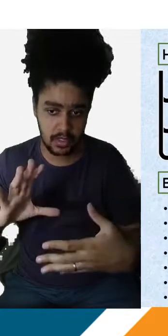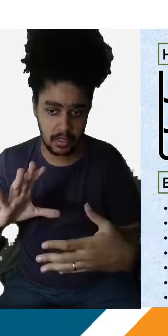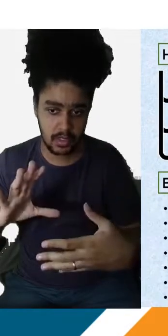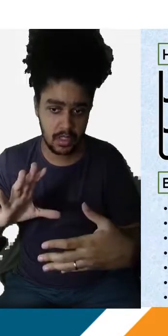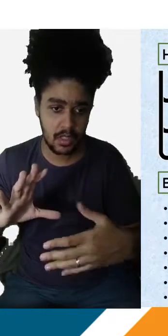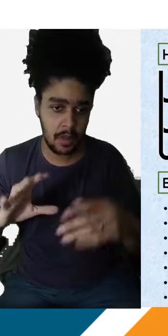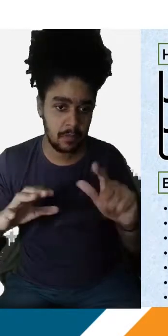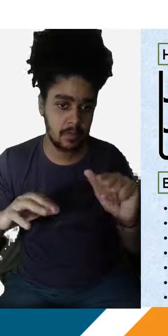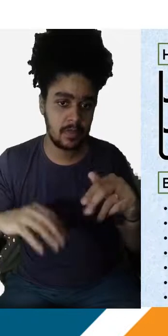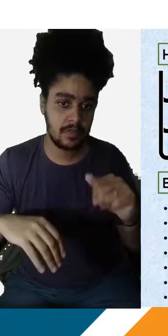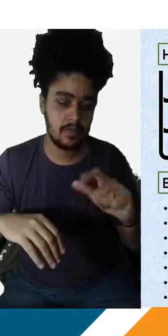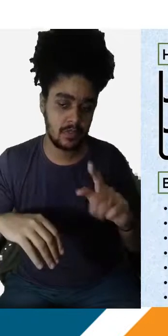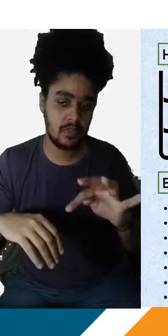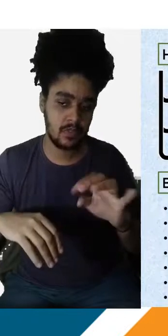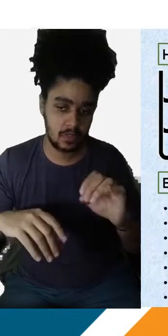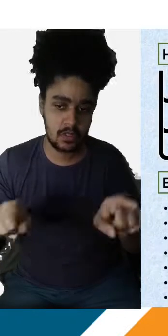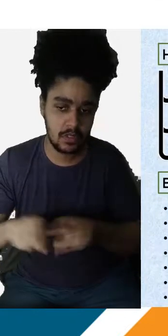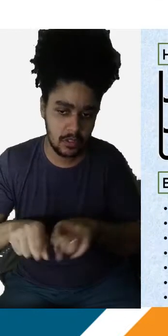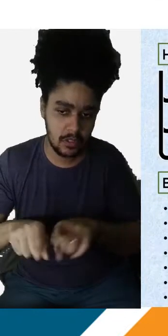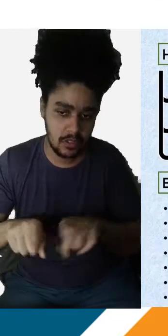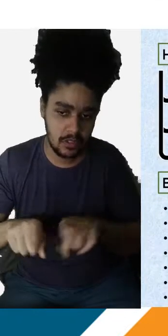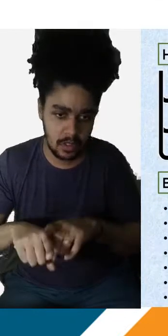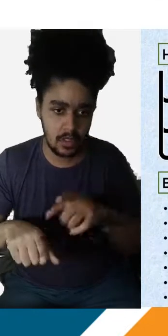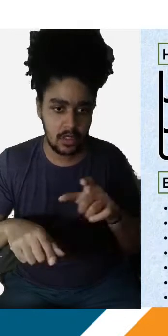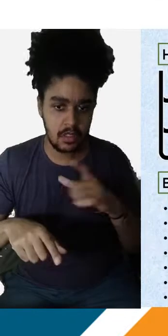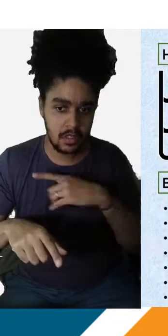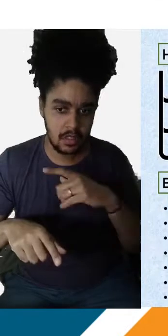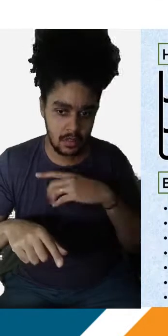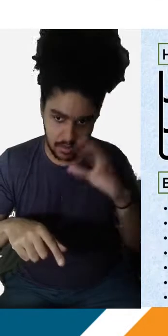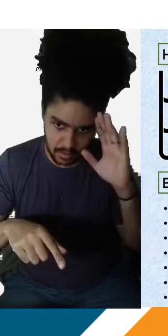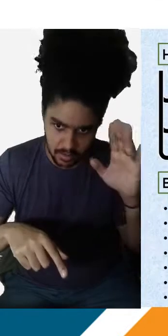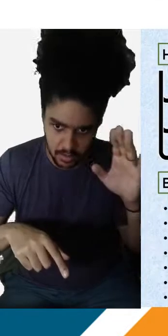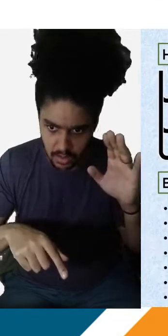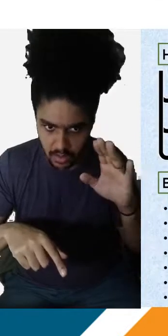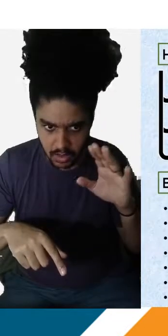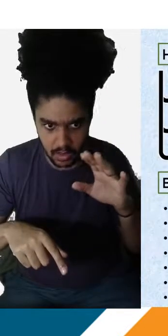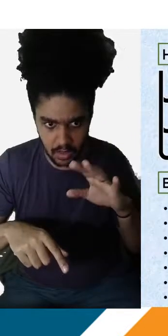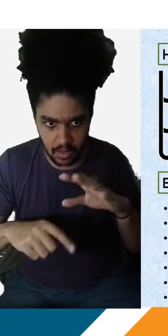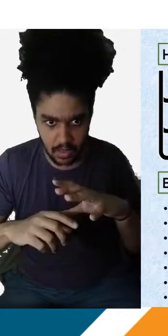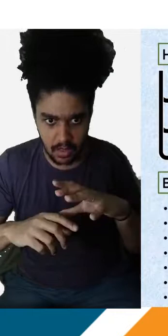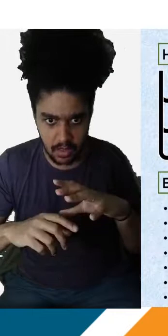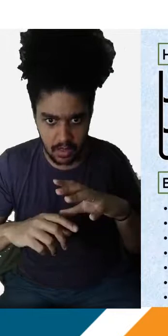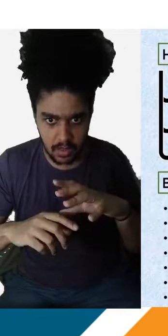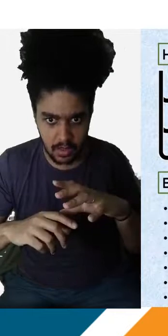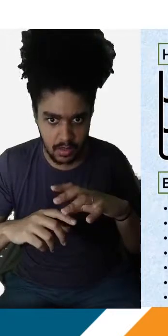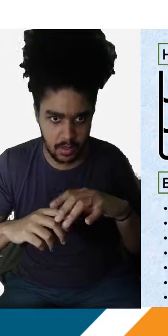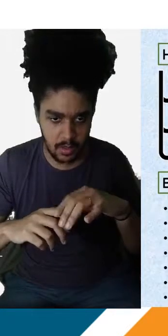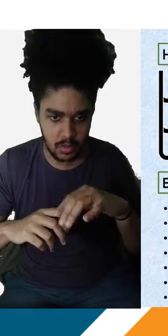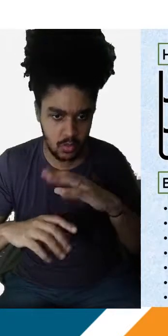de planalto. Além disso, há o predomínio de foz em estuário, justamente por